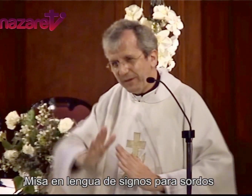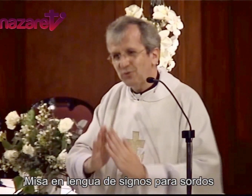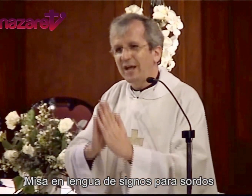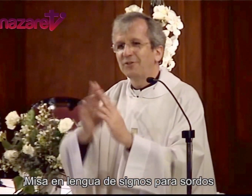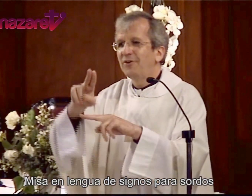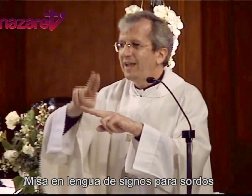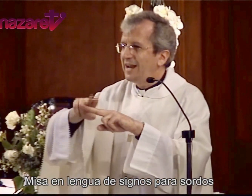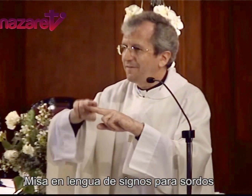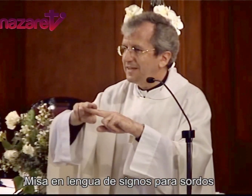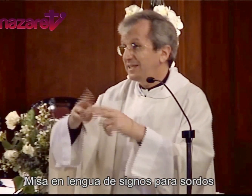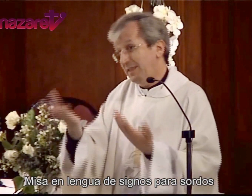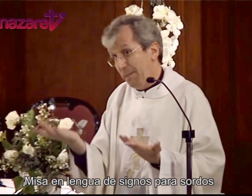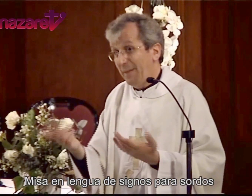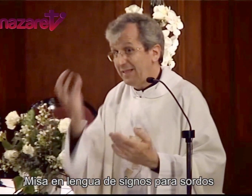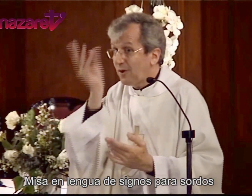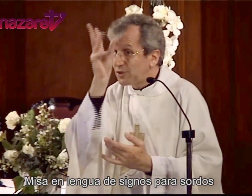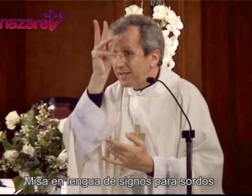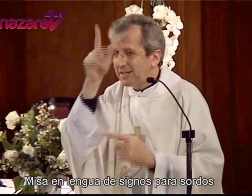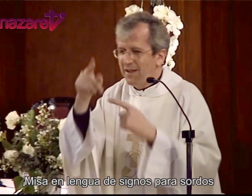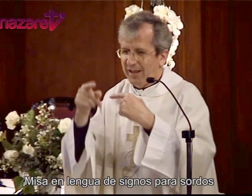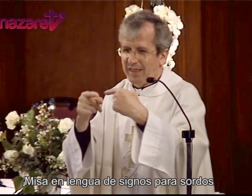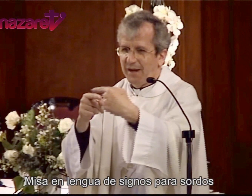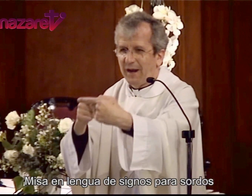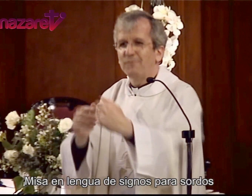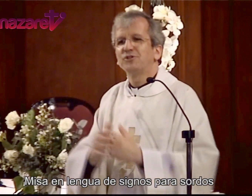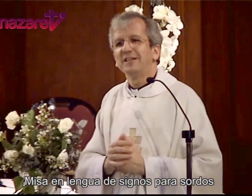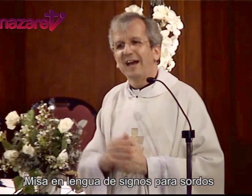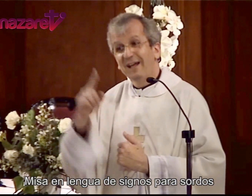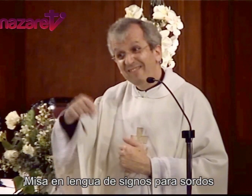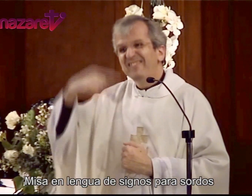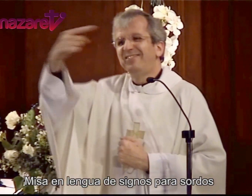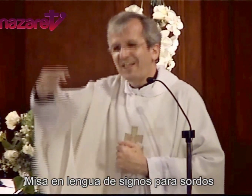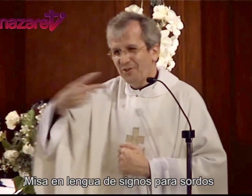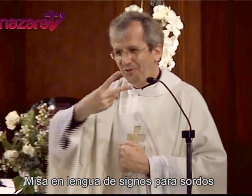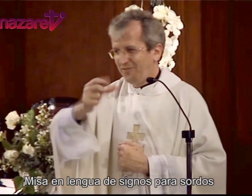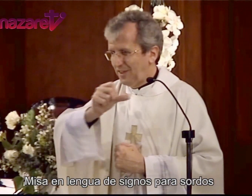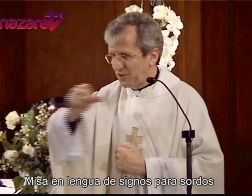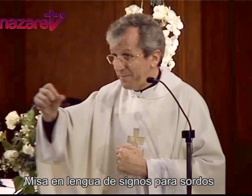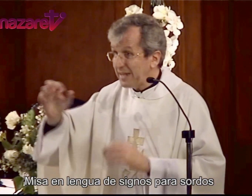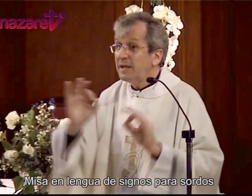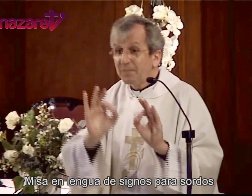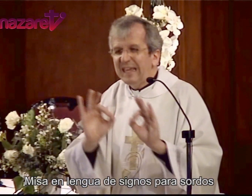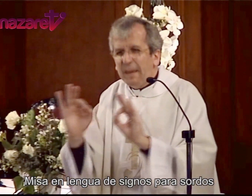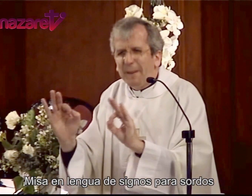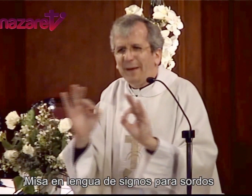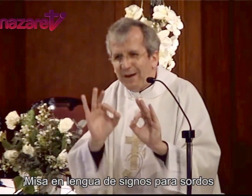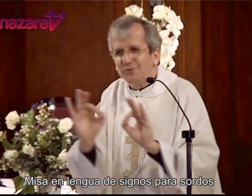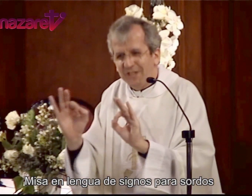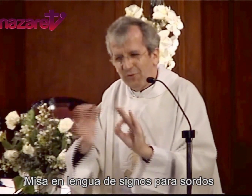Espíritu Santo En la fiesta De Pentecostés Que celebraremos Ya Dentro De dos semanas Y que preparamos De alguna